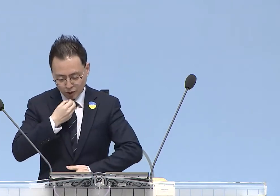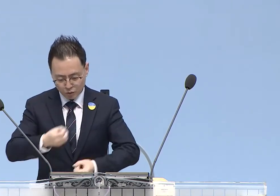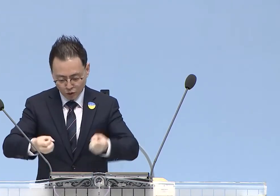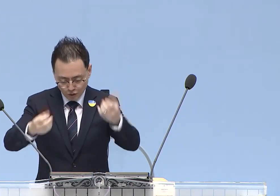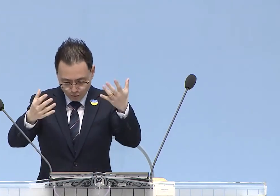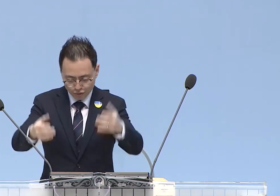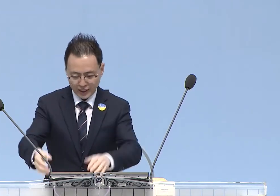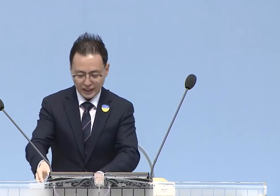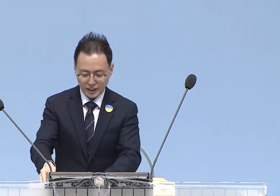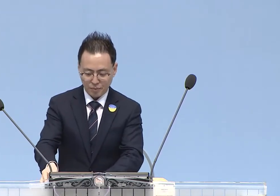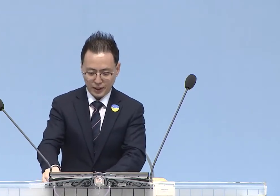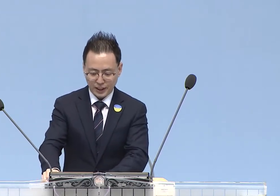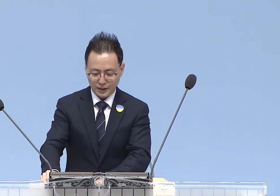이름으로 부탁드립니다.